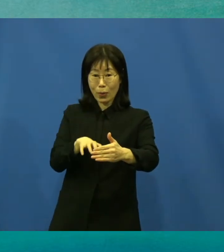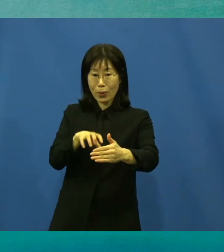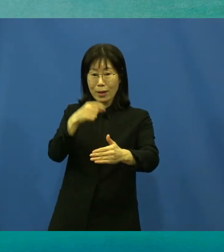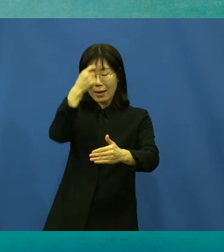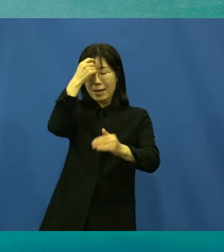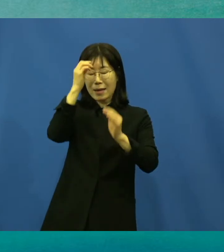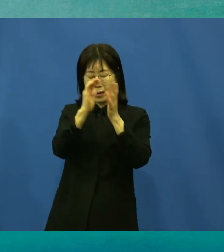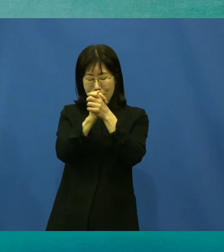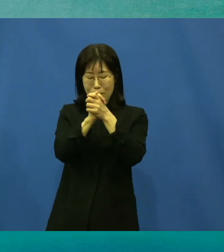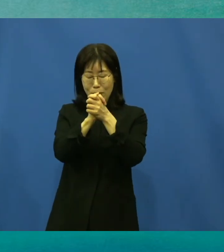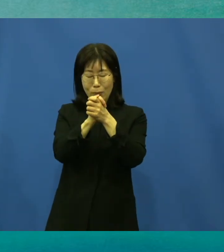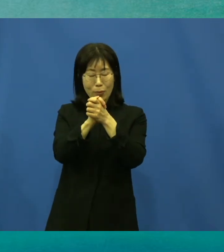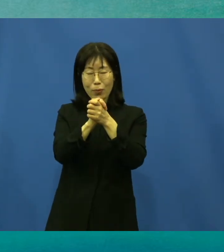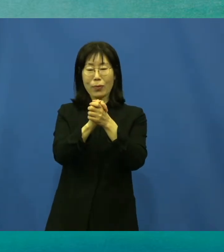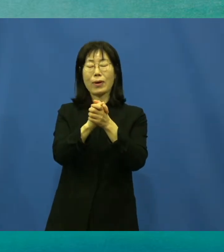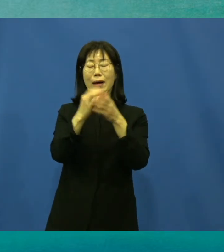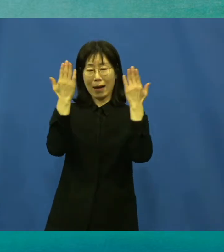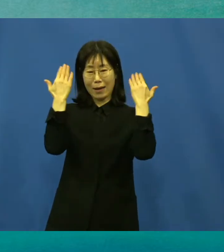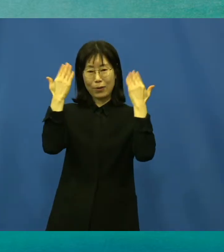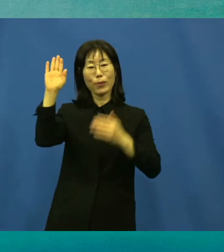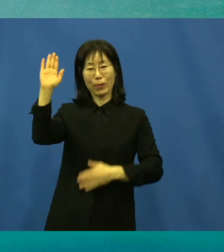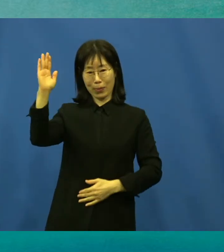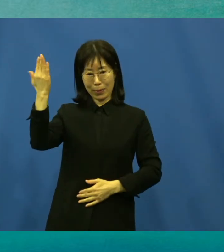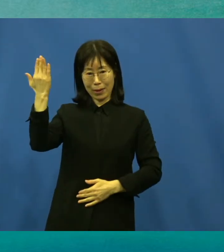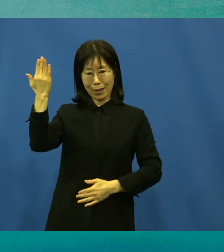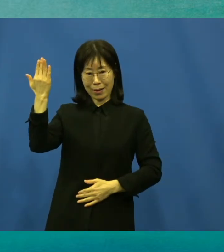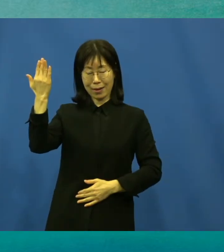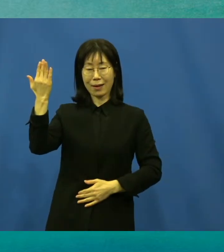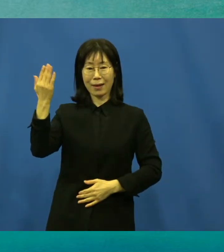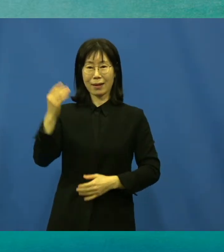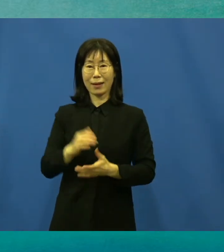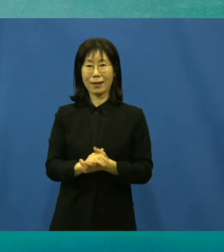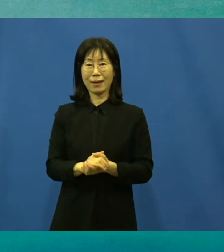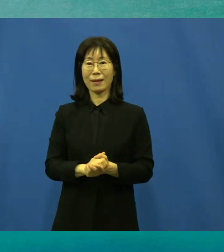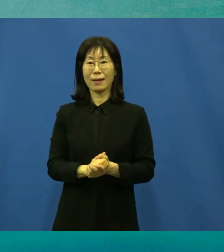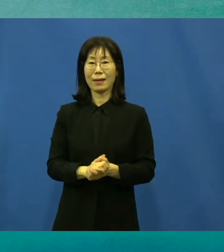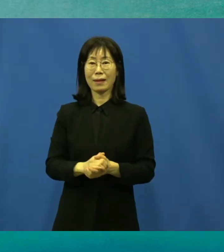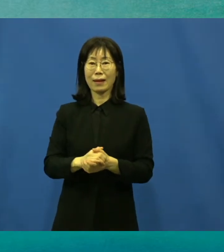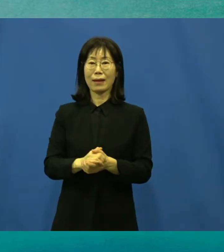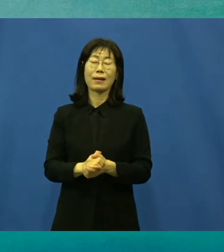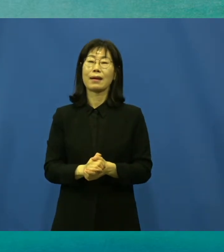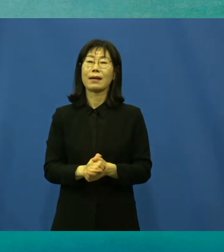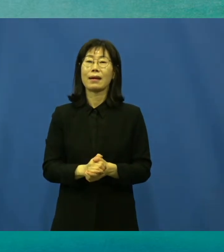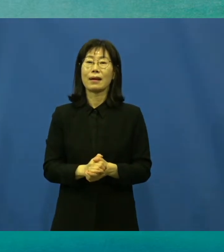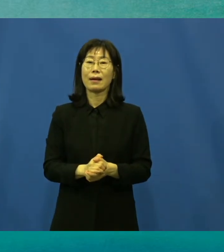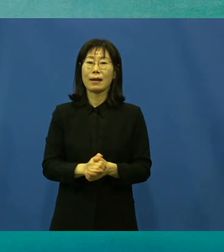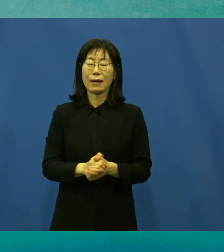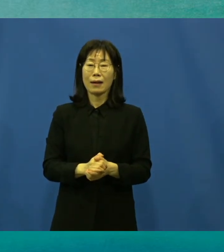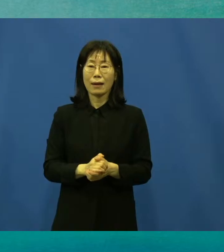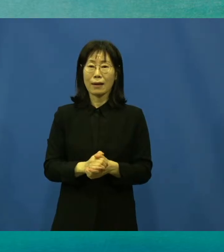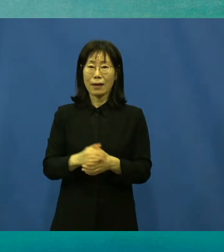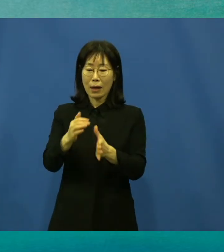기도를 보면 요나는 구약의 시편을 알고 있었습니다.